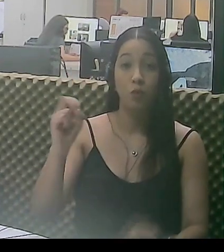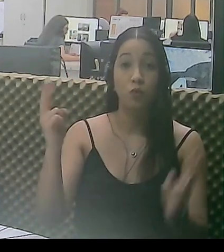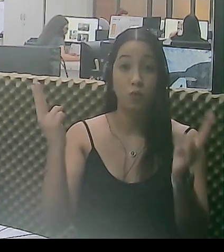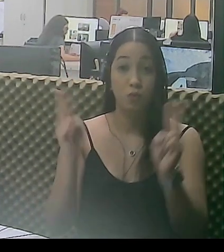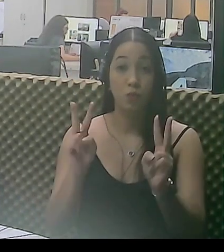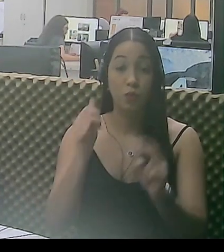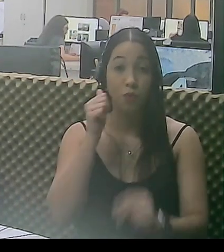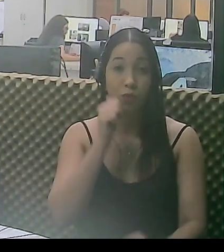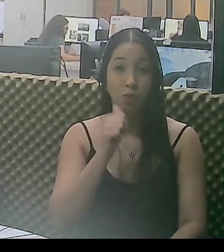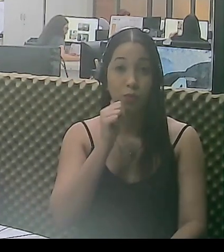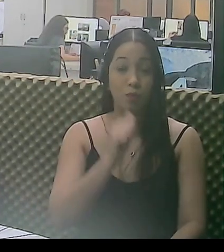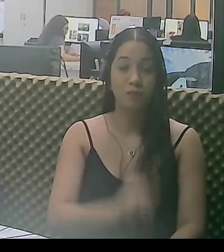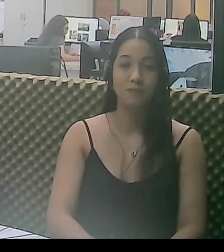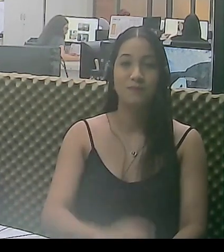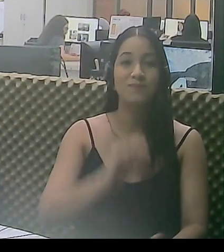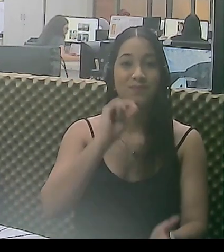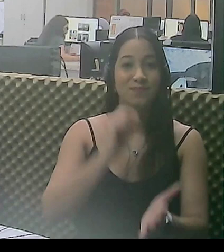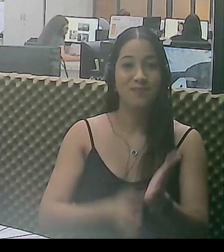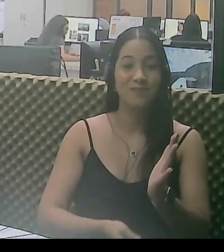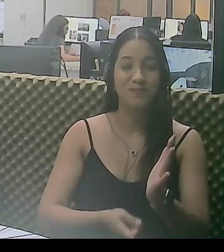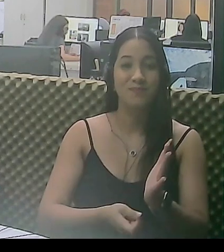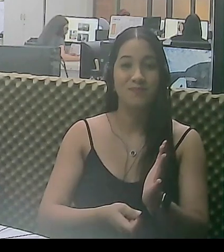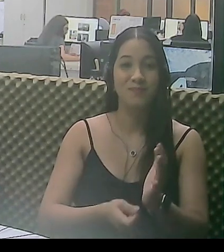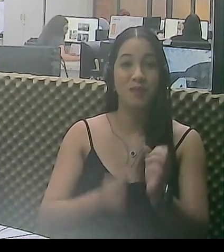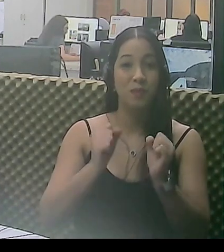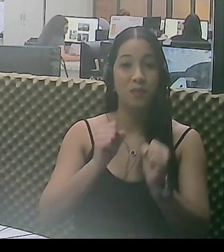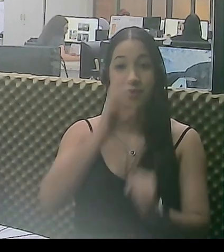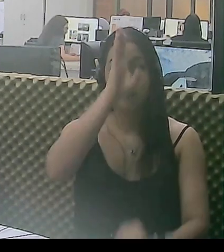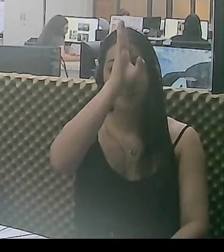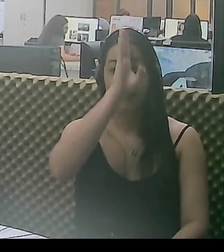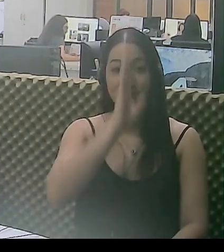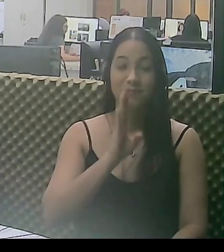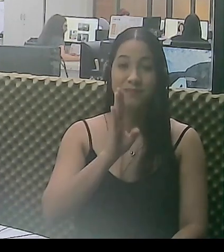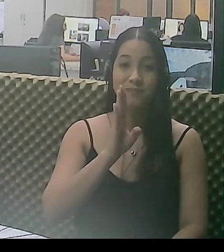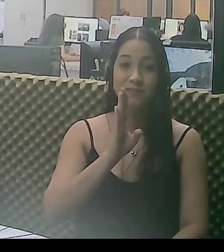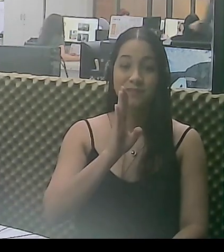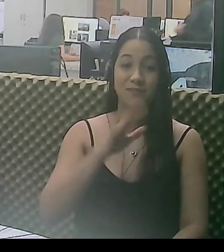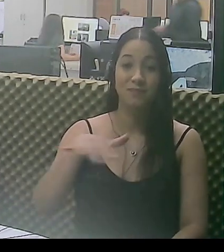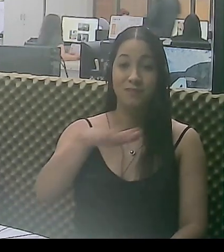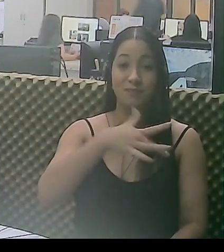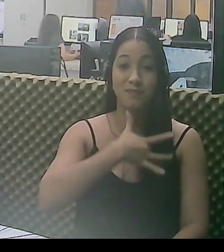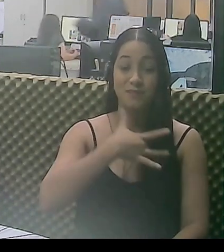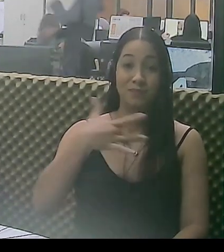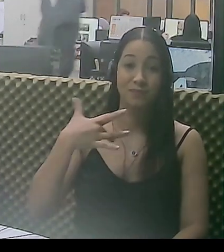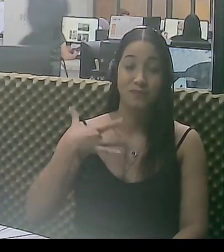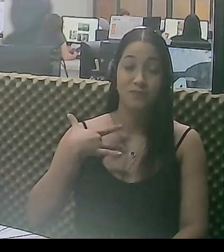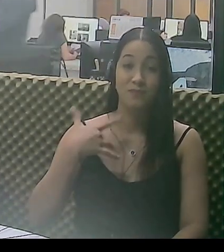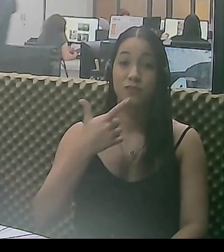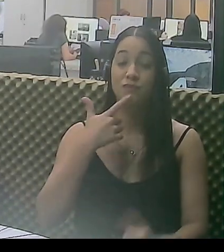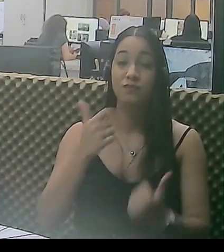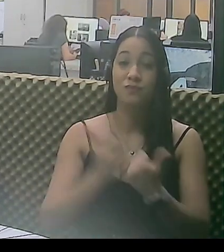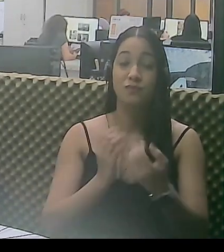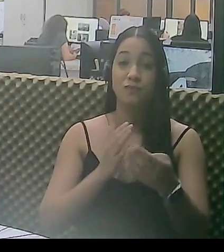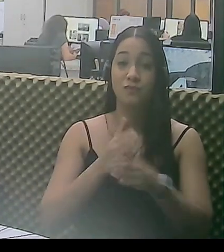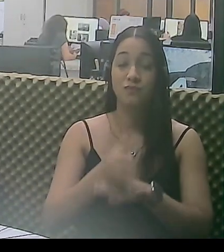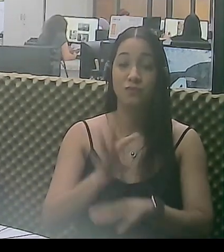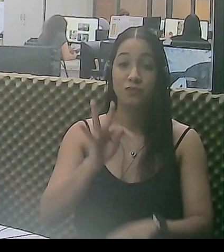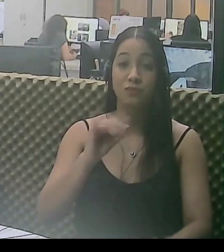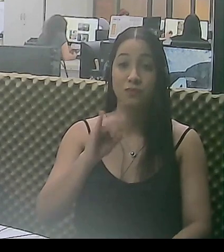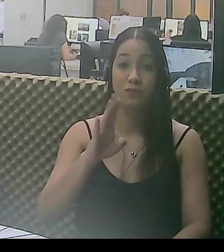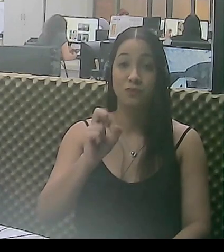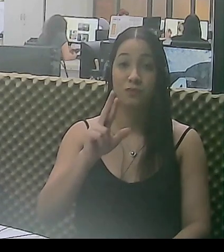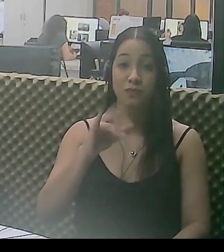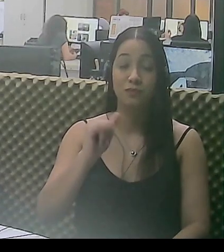duplas femininas as inscrições podem ser feitas gratuitamente no espaço saúde próximo à portaria do Bairro Tibery